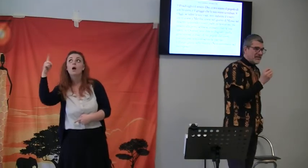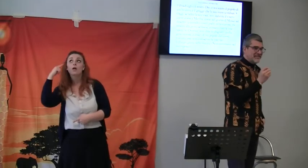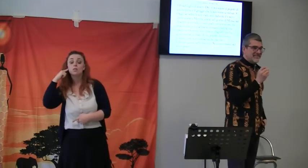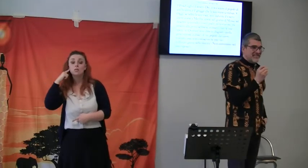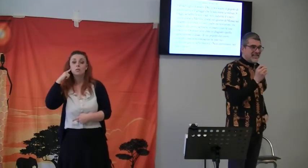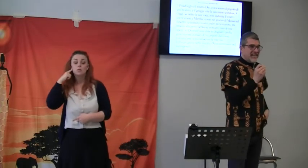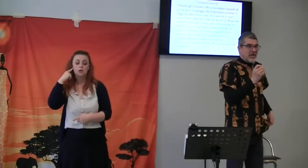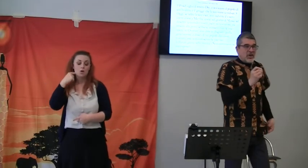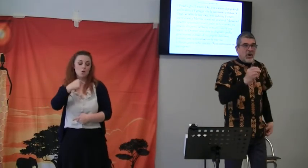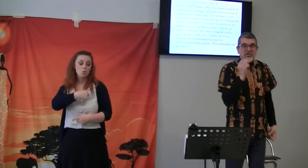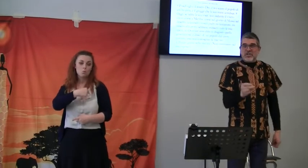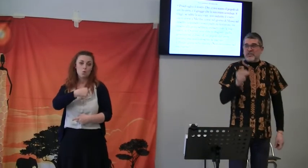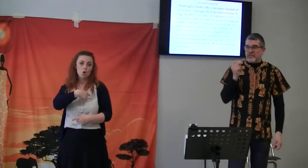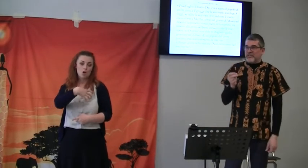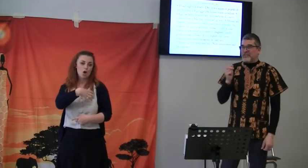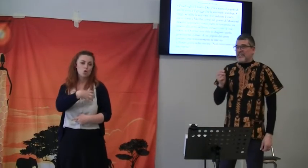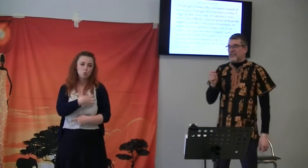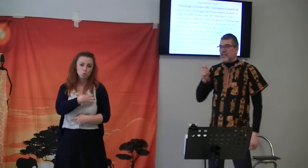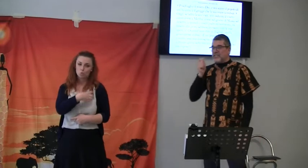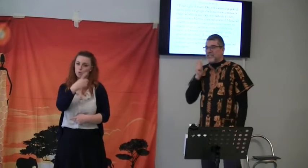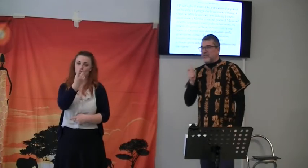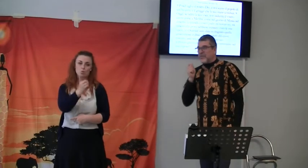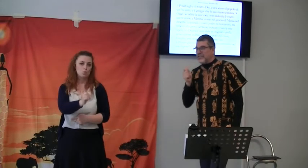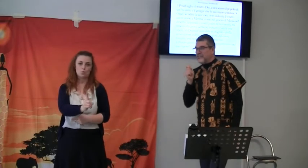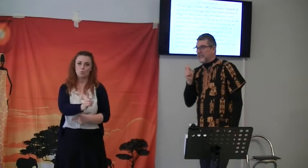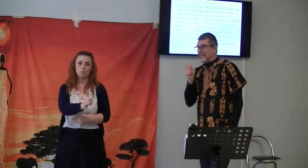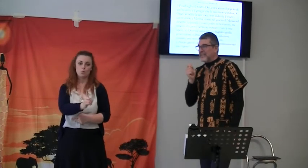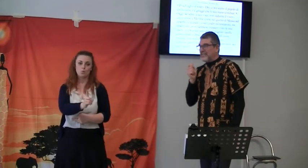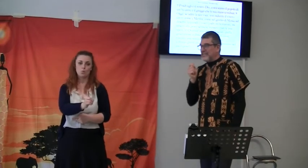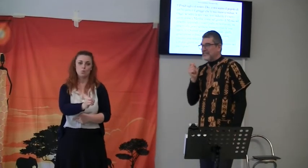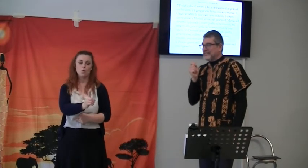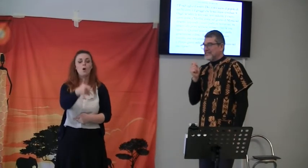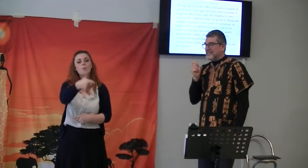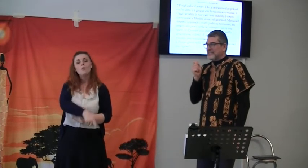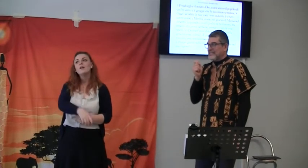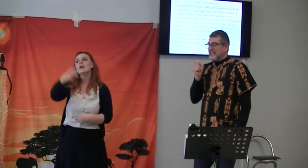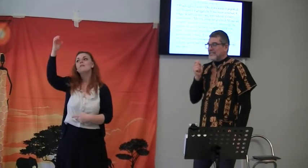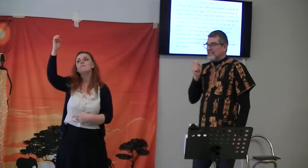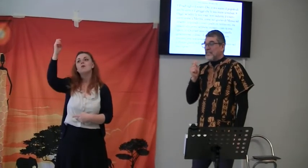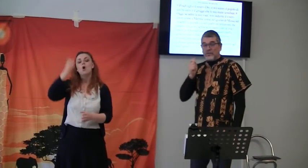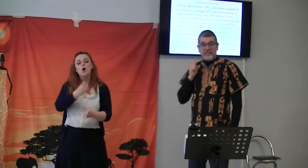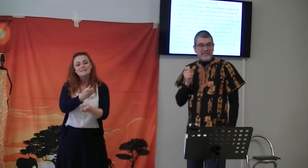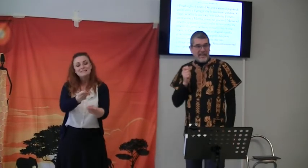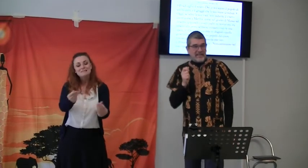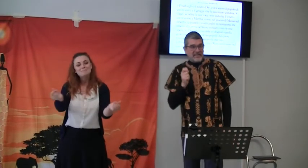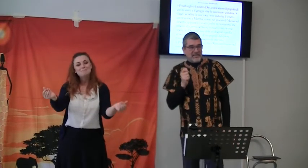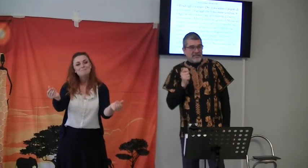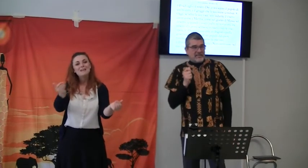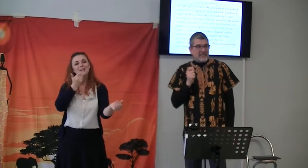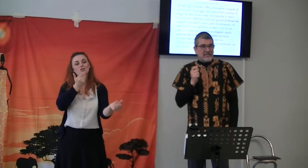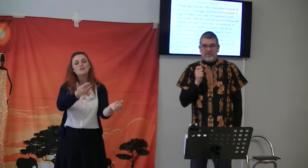cuore. Oggi lo Spirito Santo vuole dirci qualcosa di importante, di